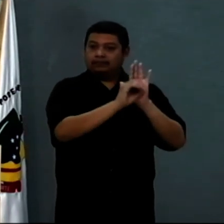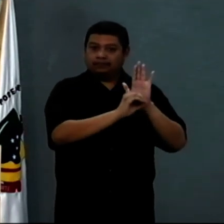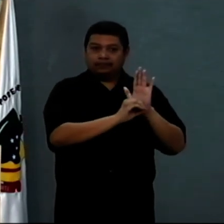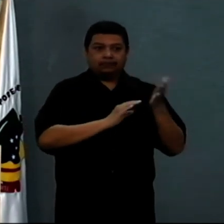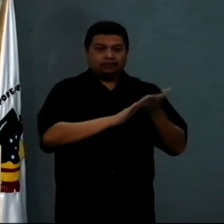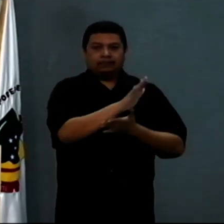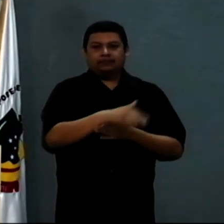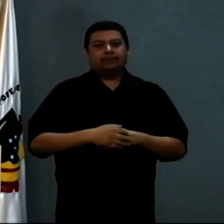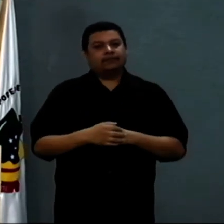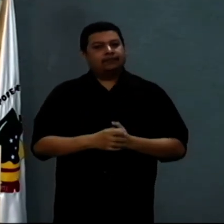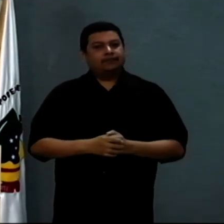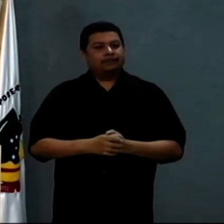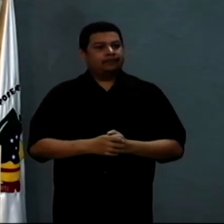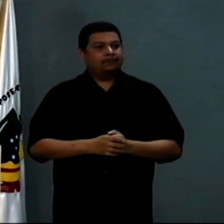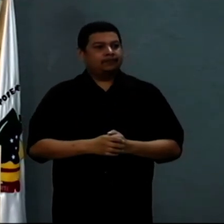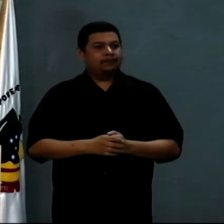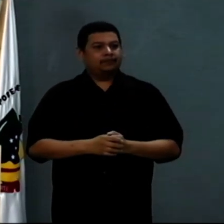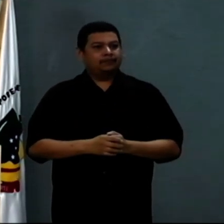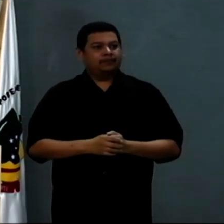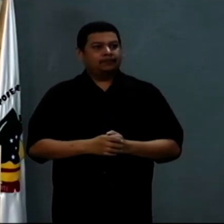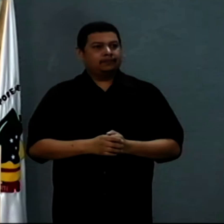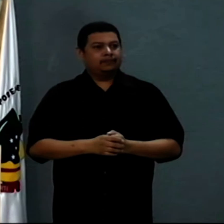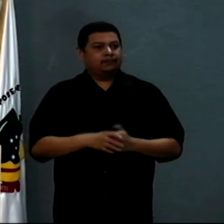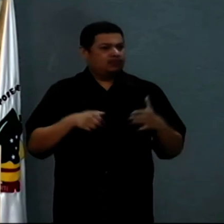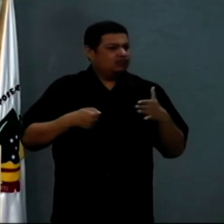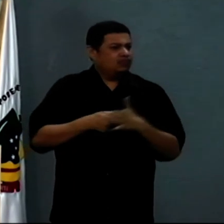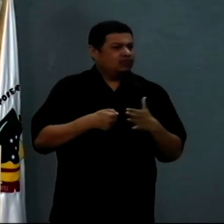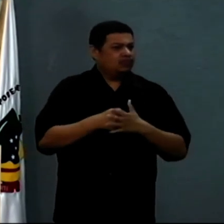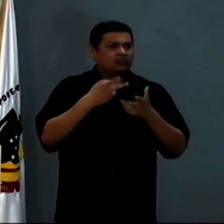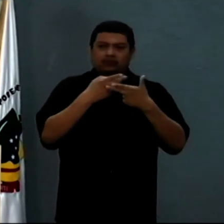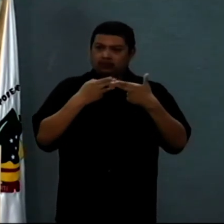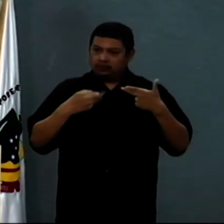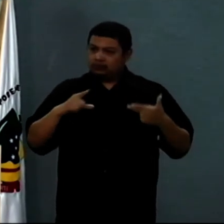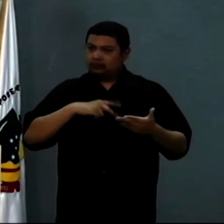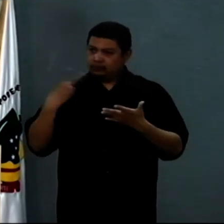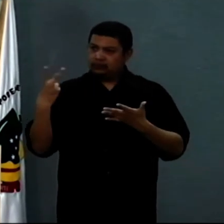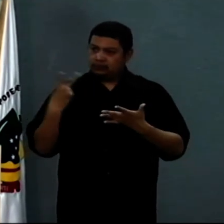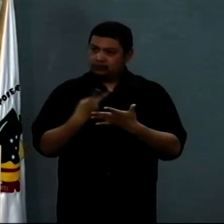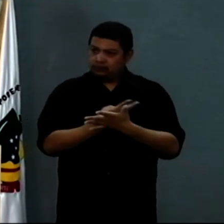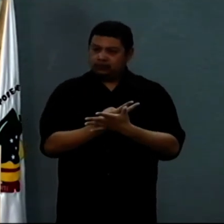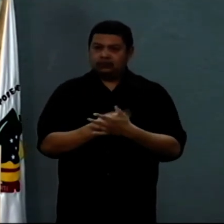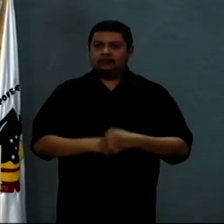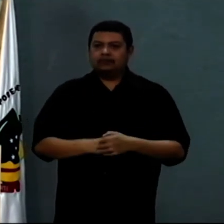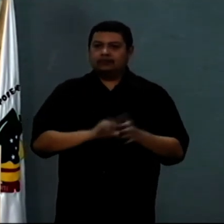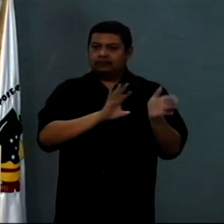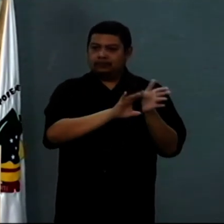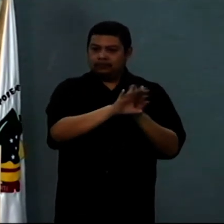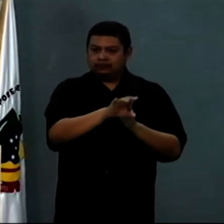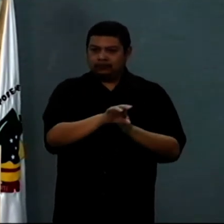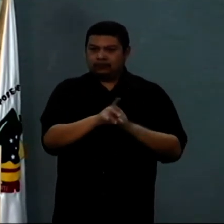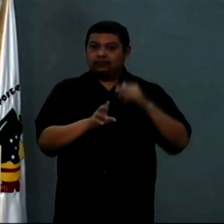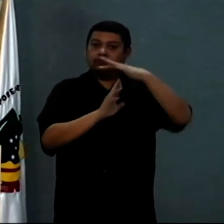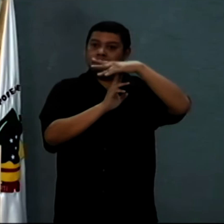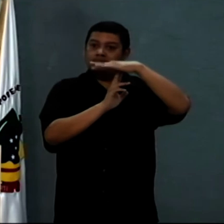uma cobrança dos fatos que vem acontecendo no município de Cacoal com os nossos feirantes. Os nossos